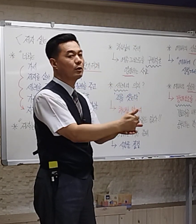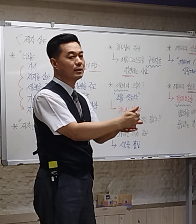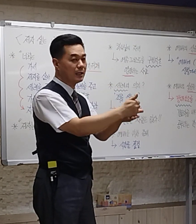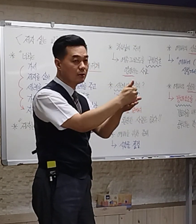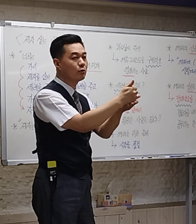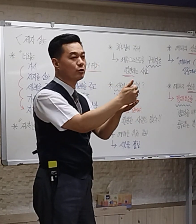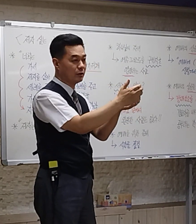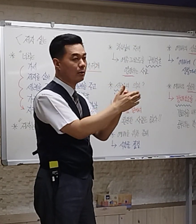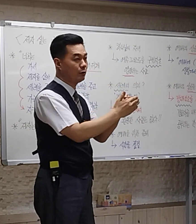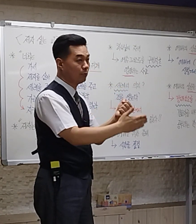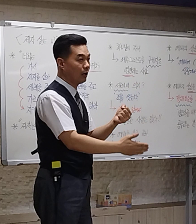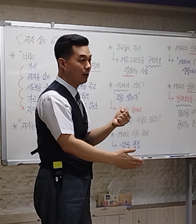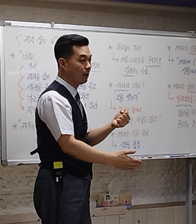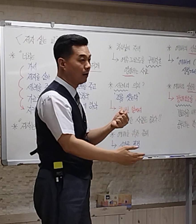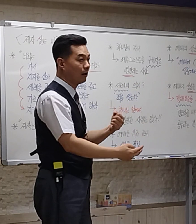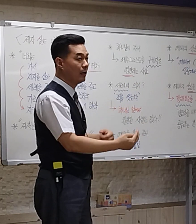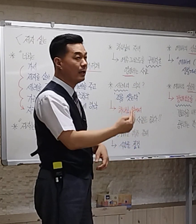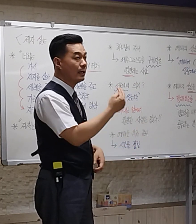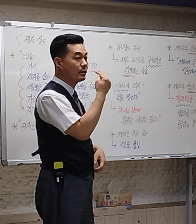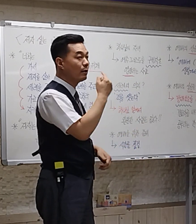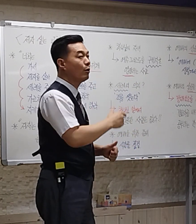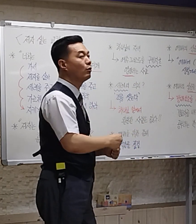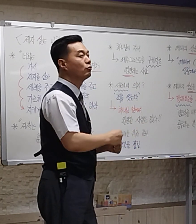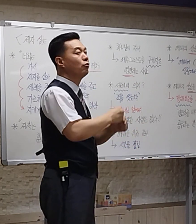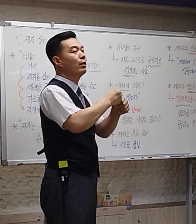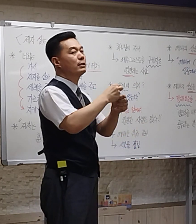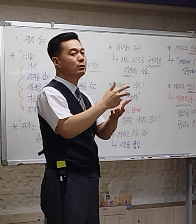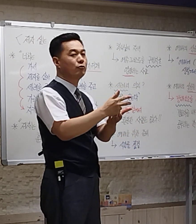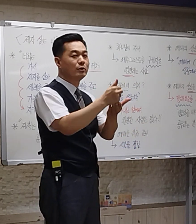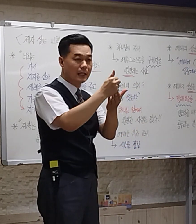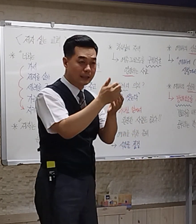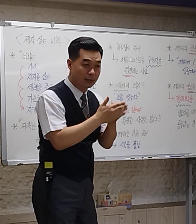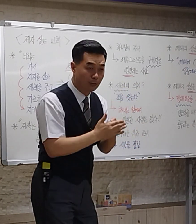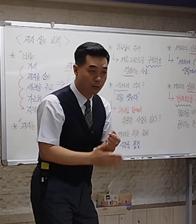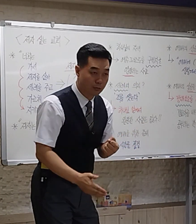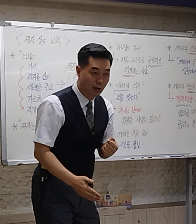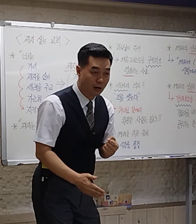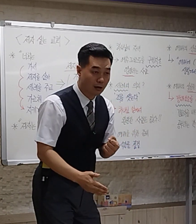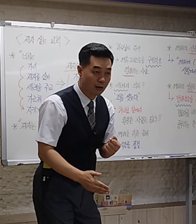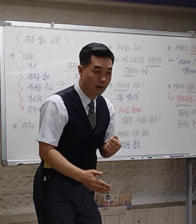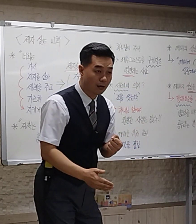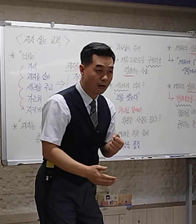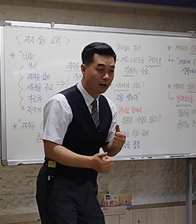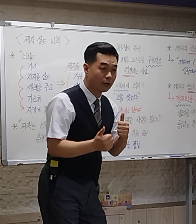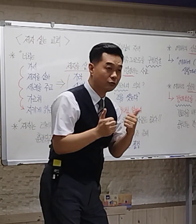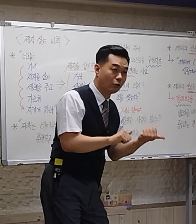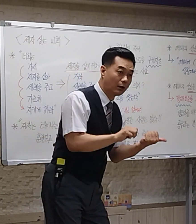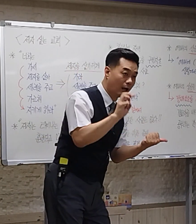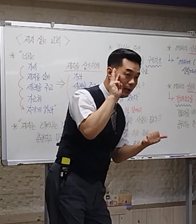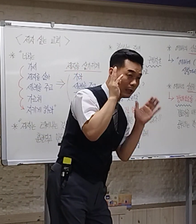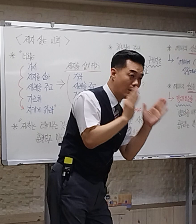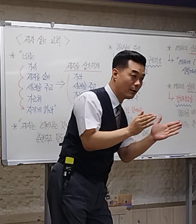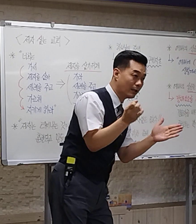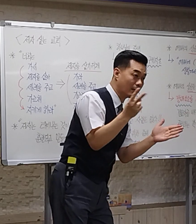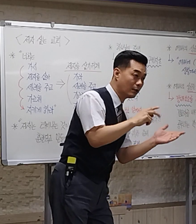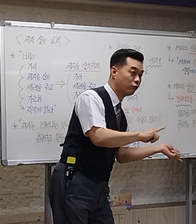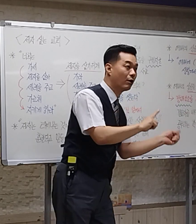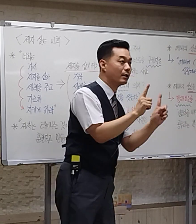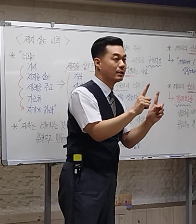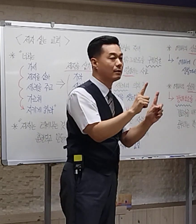창조하신 창조주시기 때문입니다. 생명을 구원하신 구원자이시기 때문입니다. 죽었다가 3일 만에 다시 부활하신